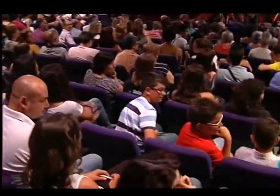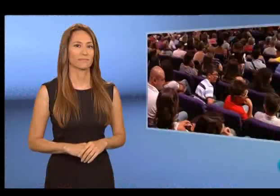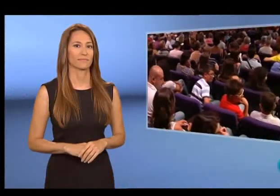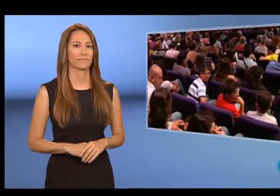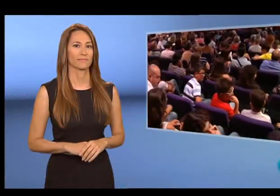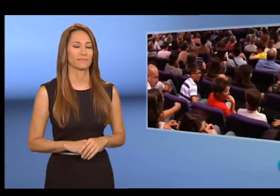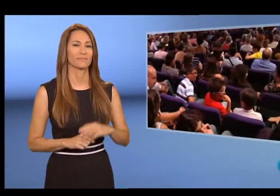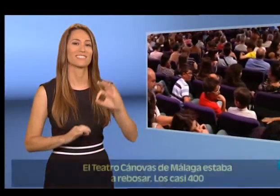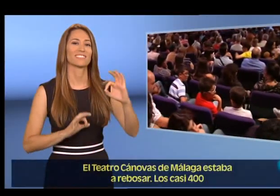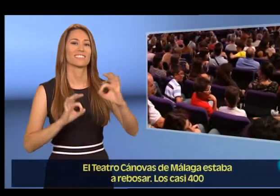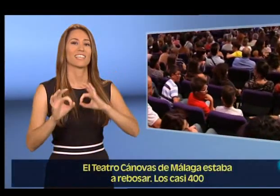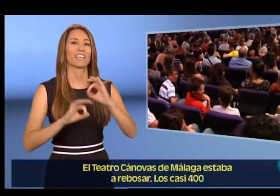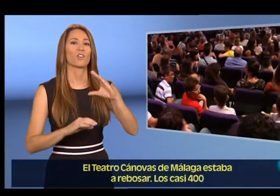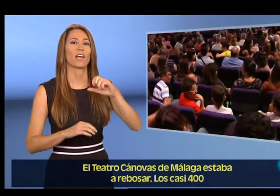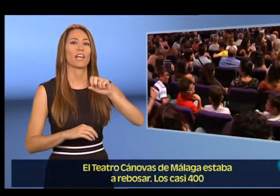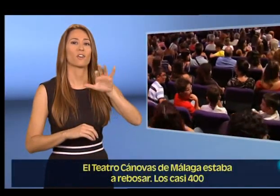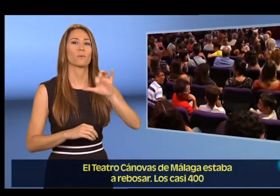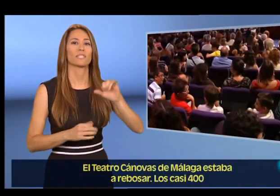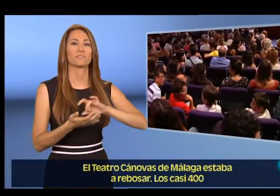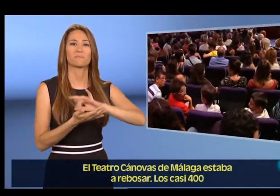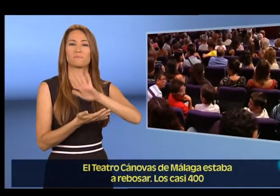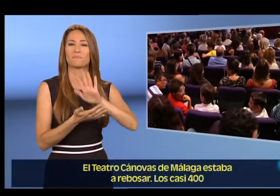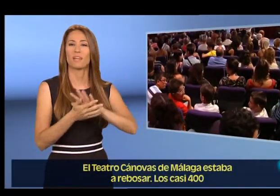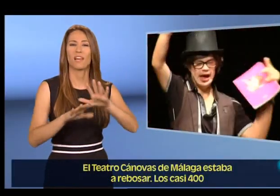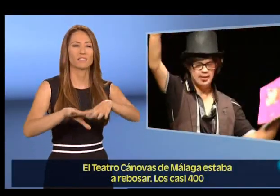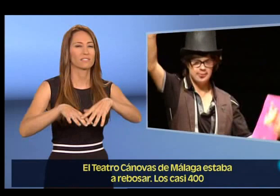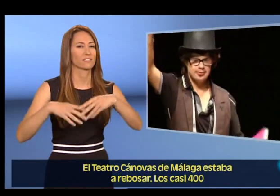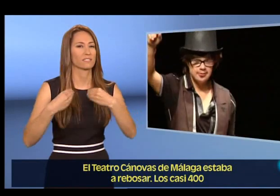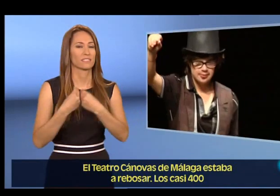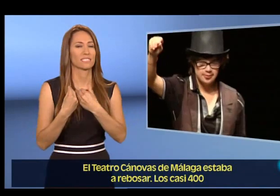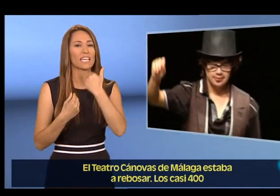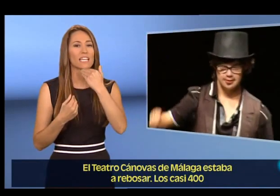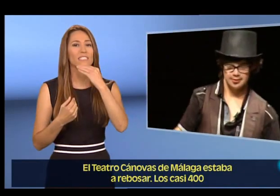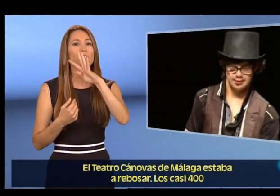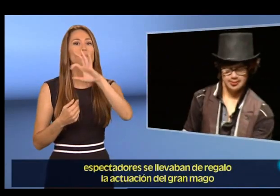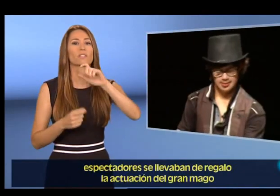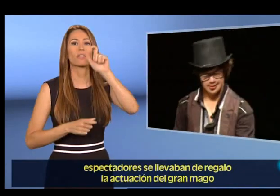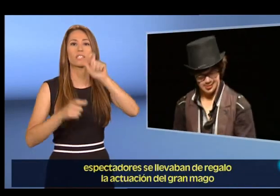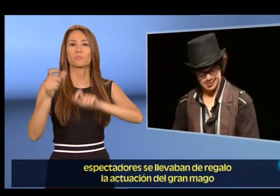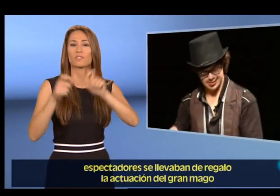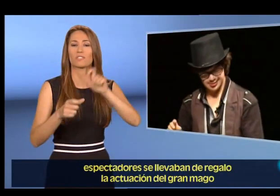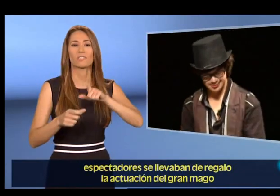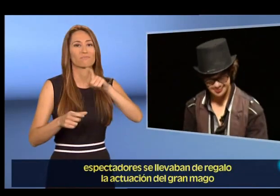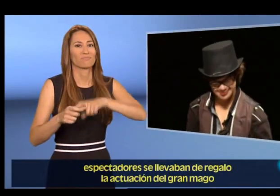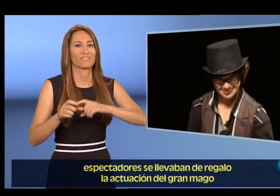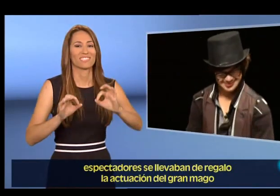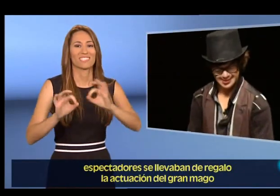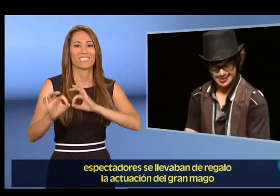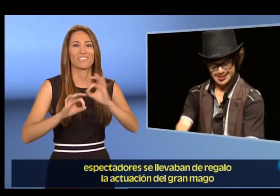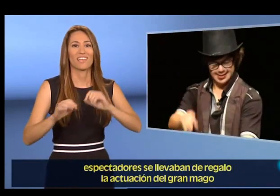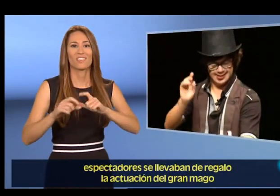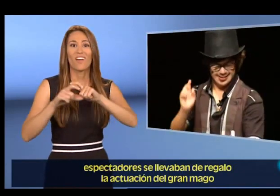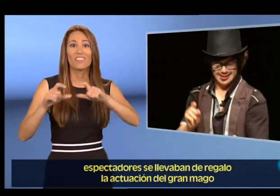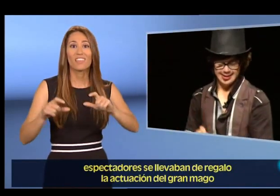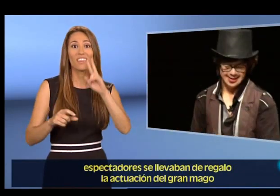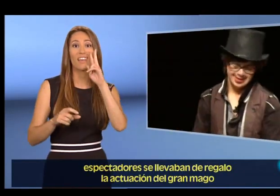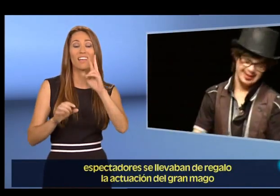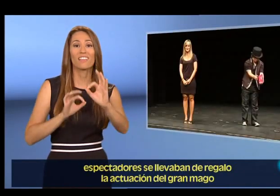El Teatro Cánovas de Málaga estaba a rebosar. Los casi 400 espectadores se llevaban de regalo la actuación